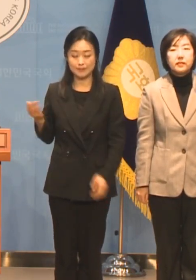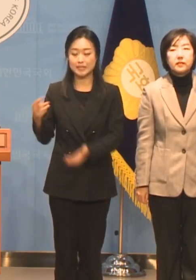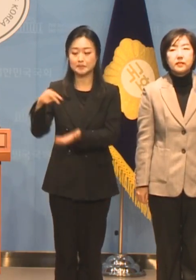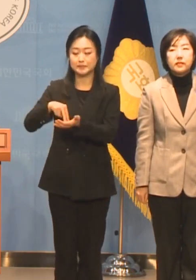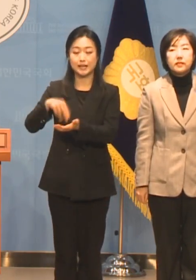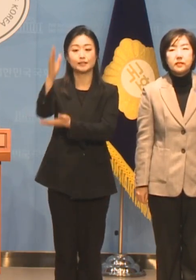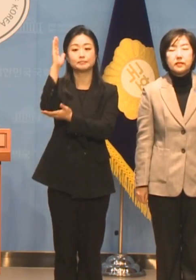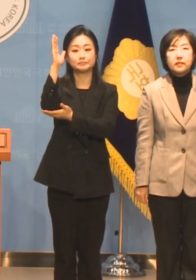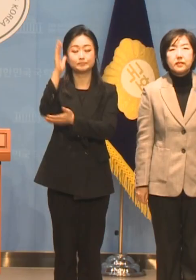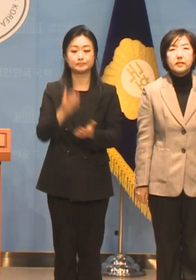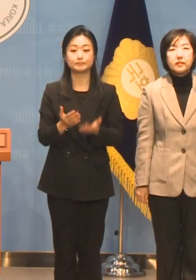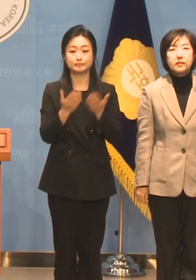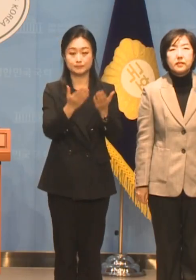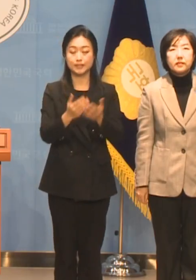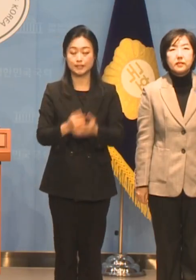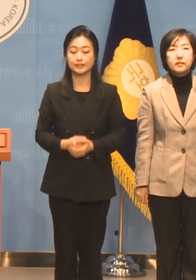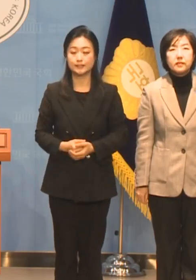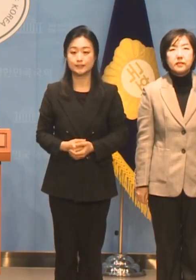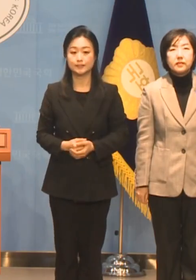자리에 섰습니다.